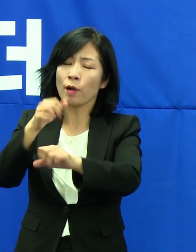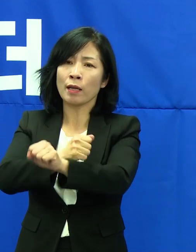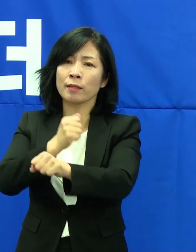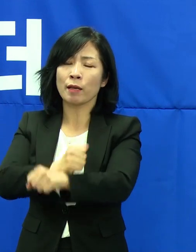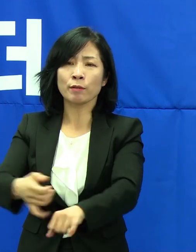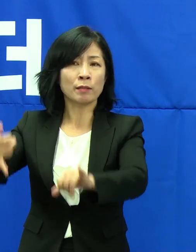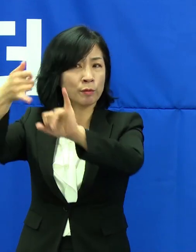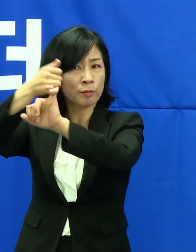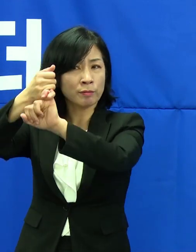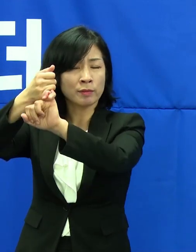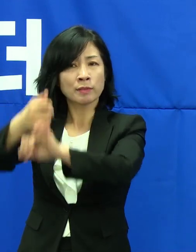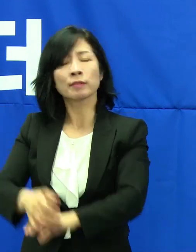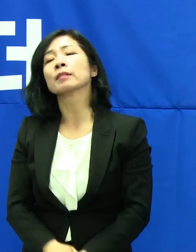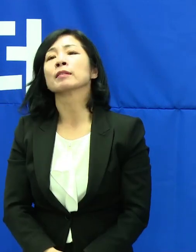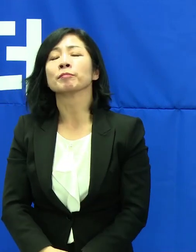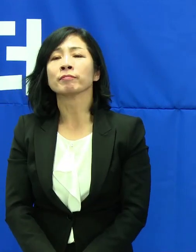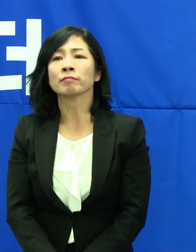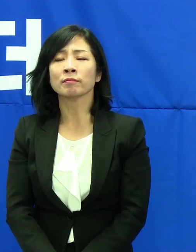마지막으로